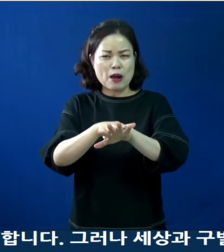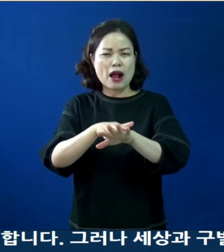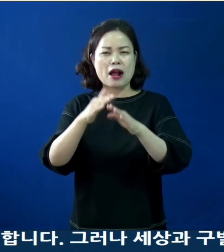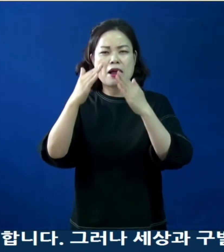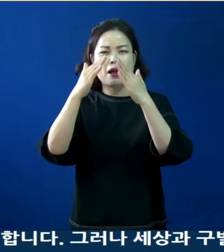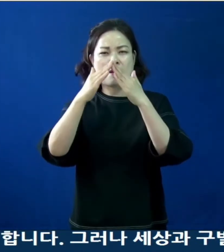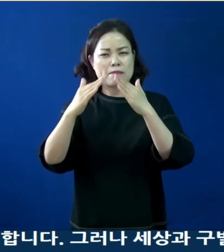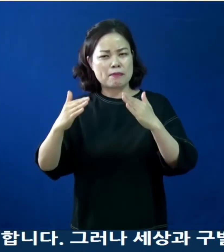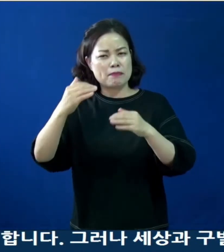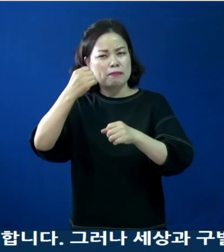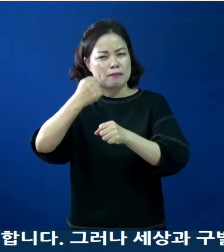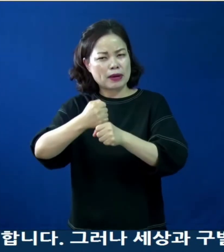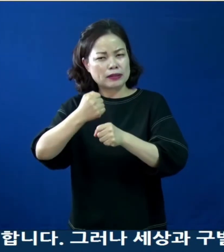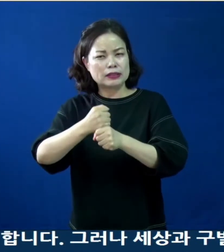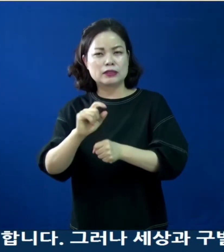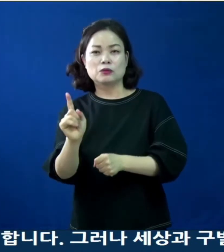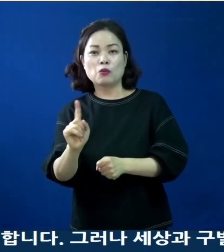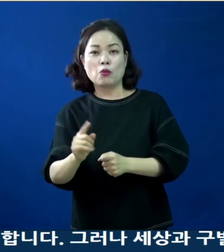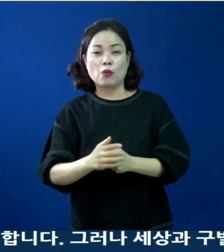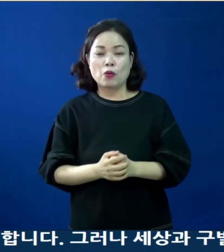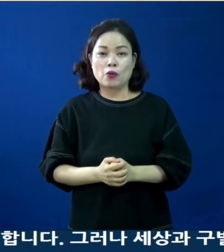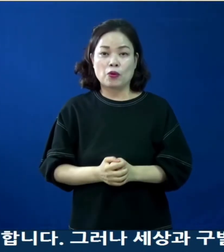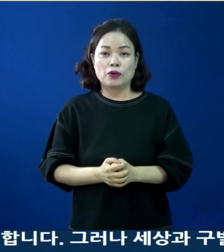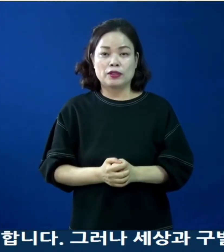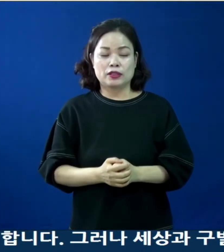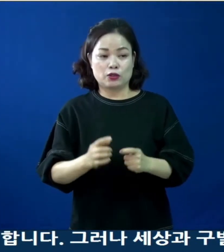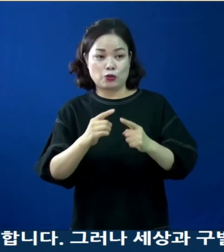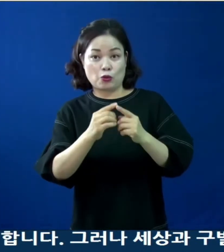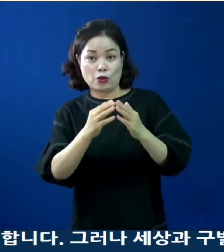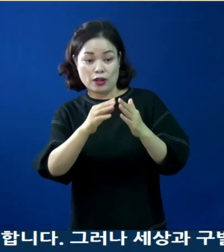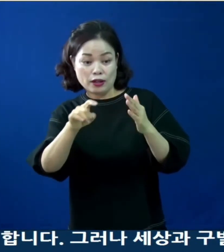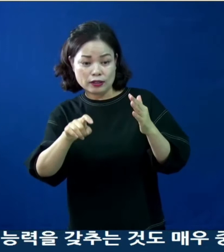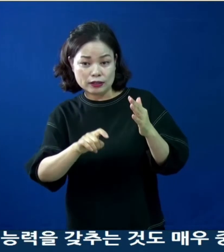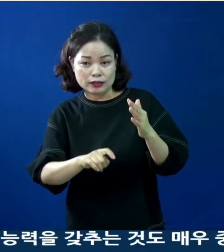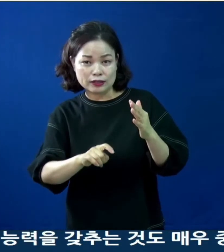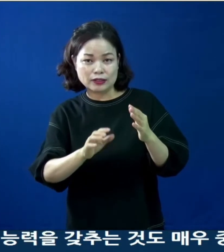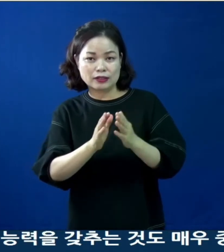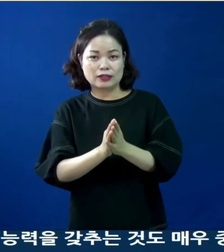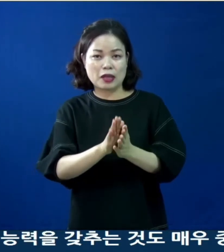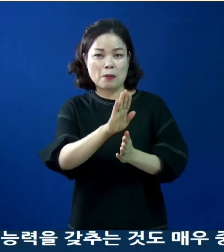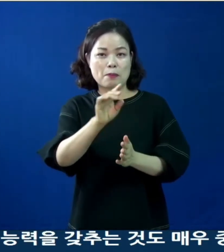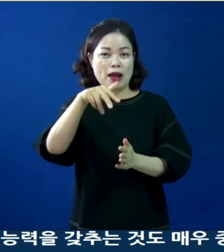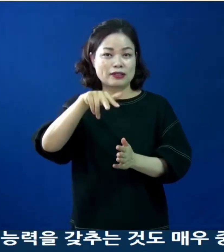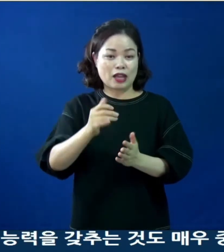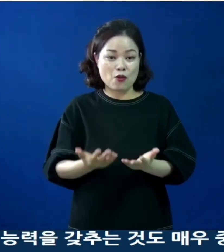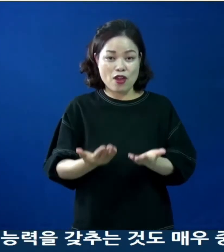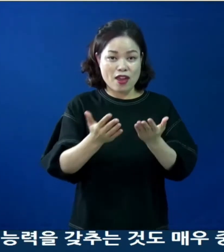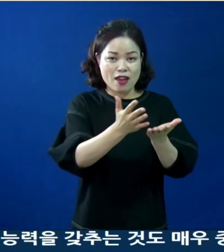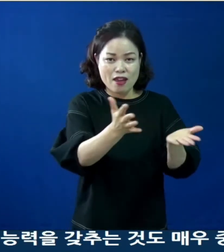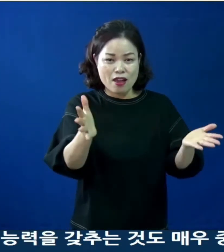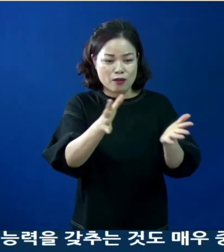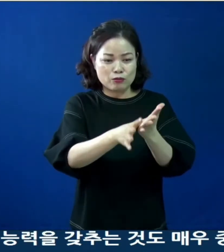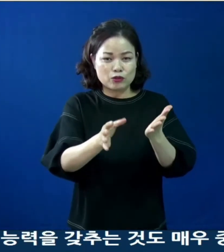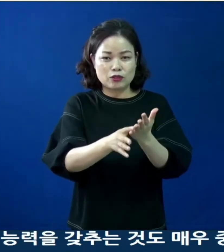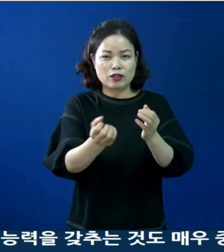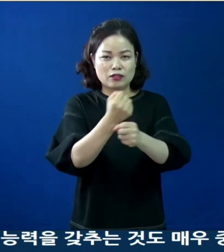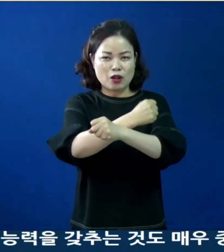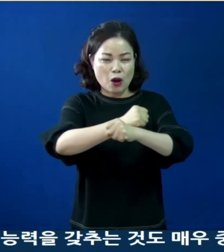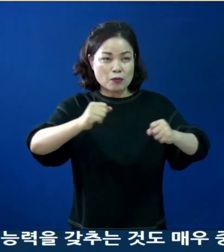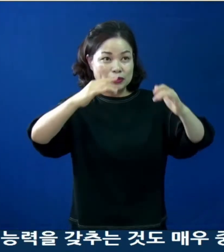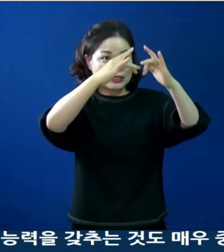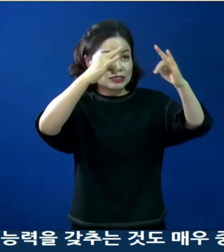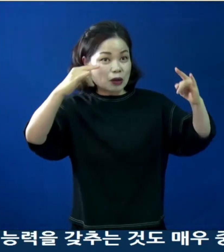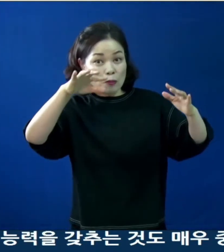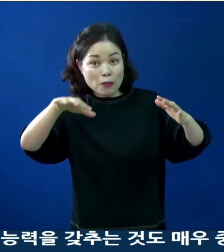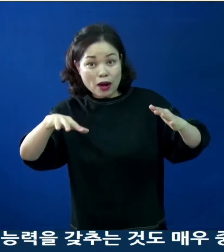우리는 천막 그러면 어떤 생각이 납니까? 우리 교회에서도 뭐 바자회나 이렇게 좀 넓은 장소에 천막 치는데